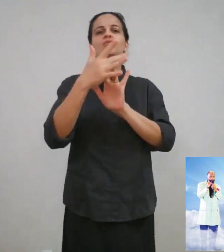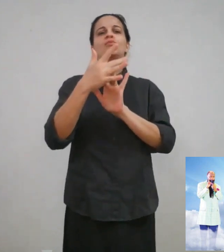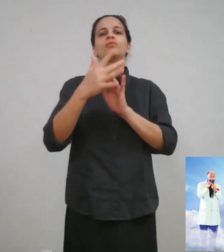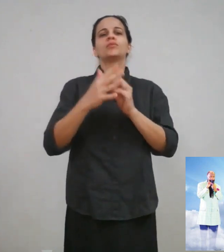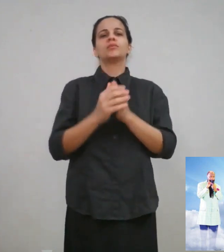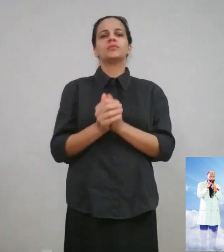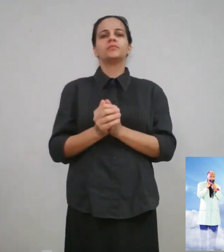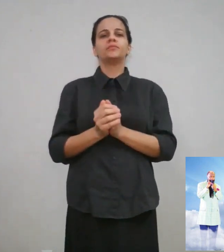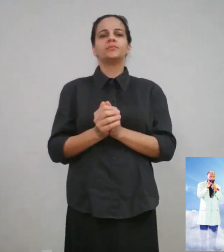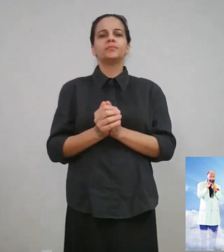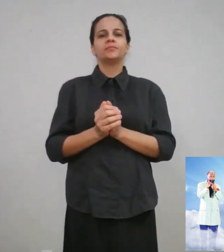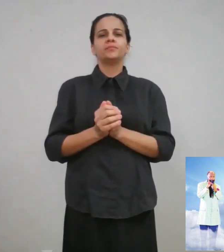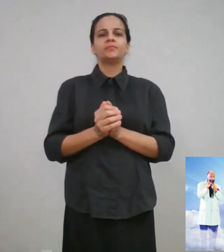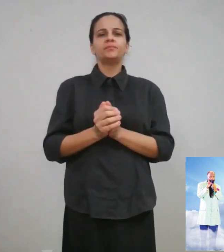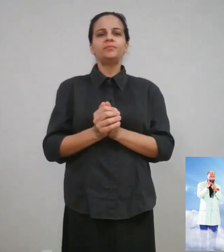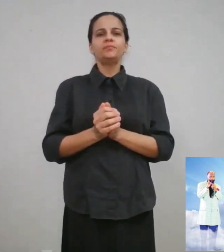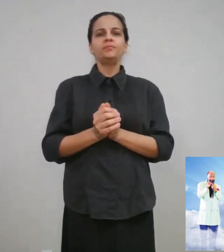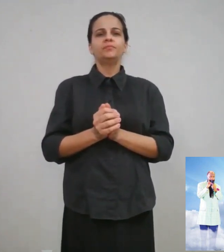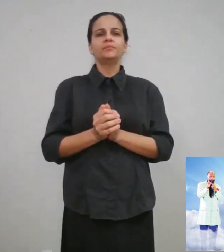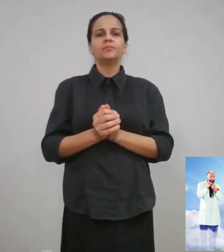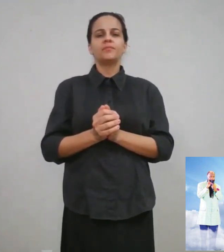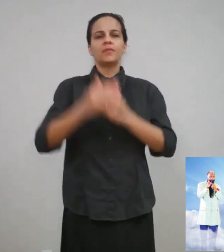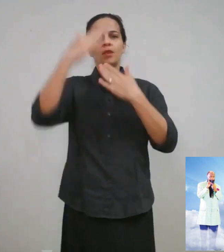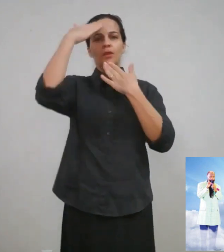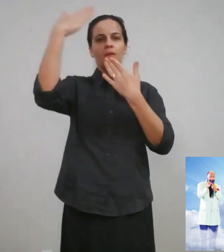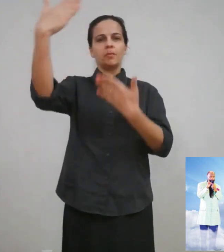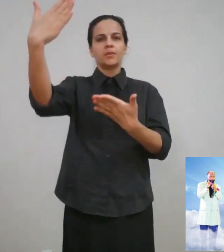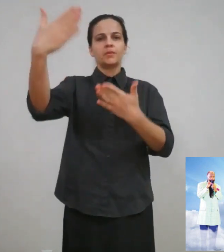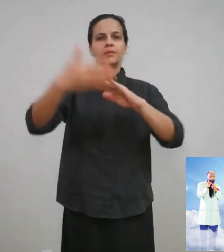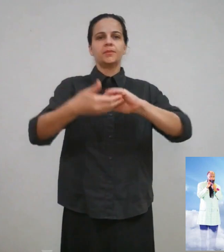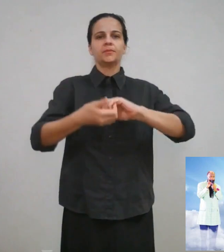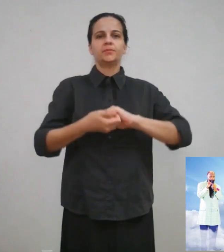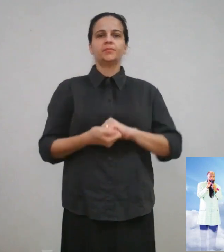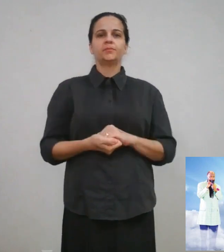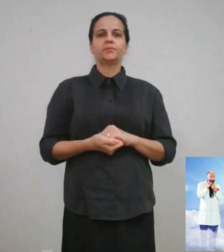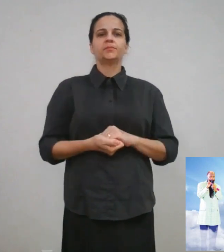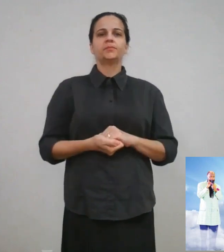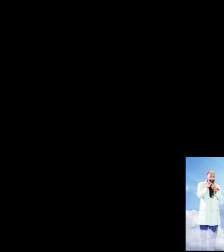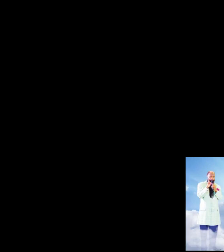Obrigado. Obrigado. Obrigado. Obrigado.